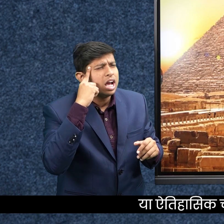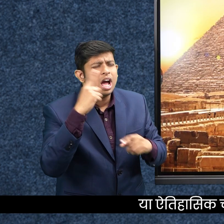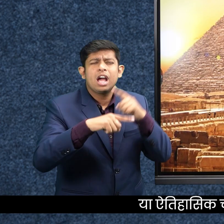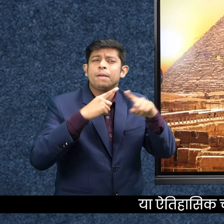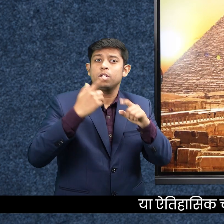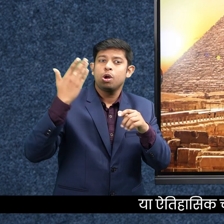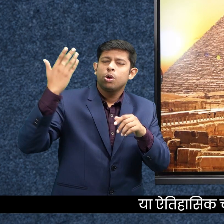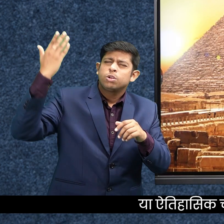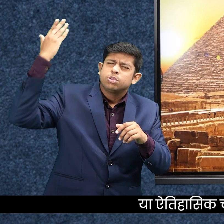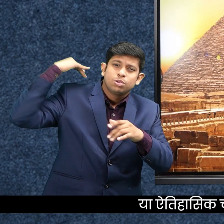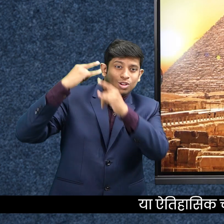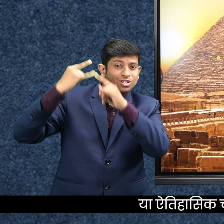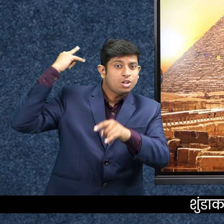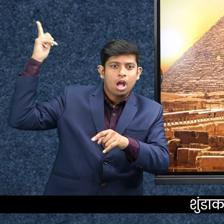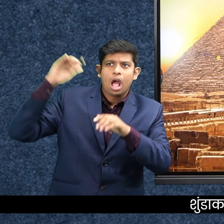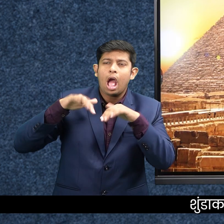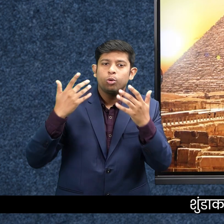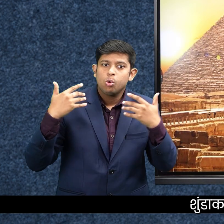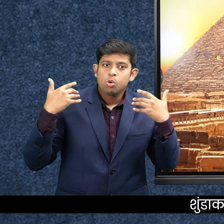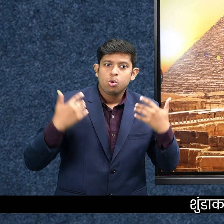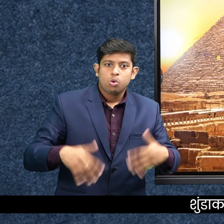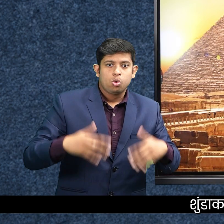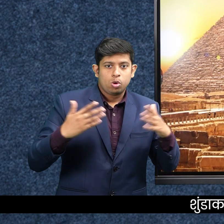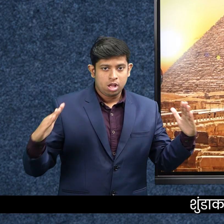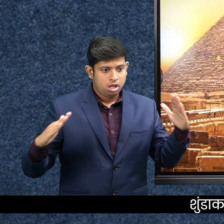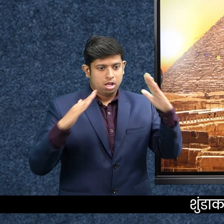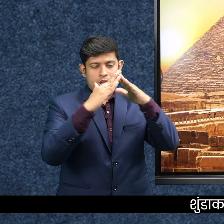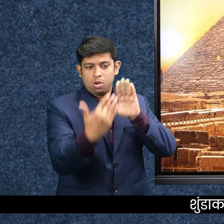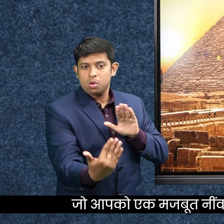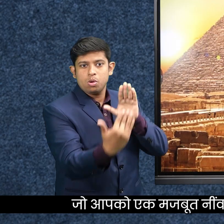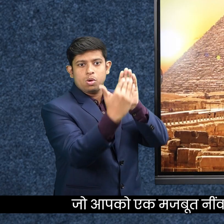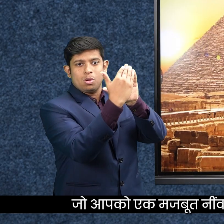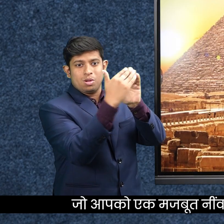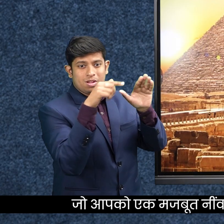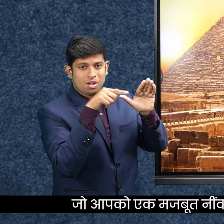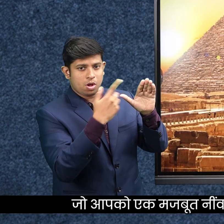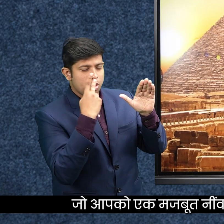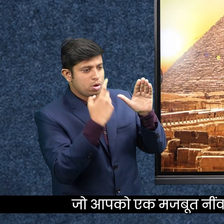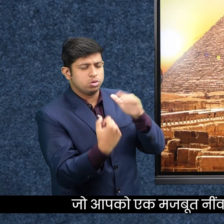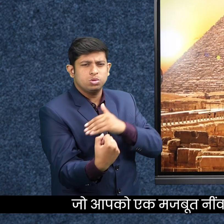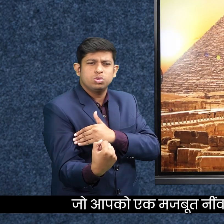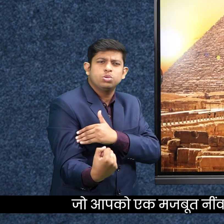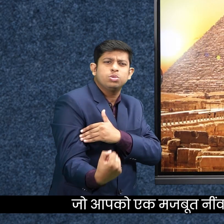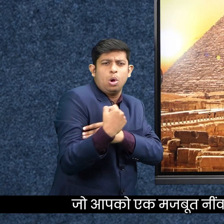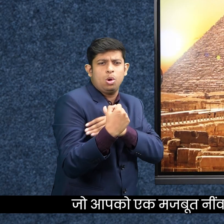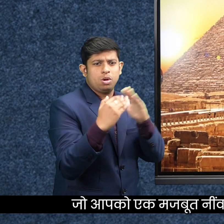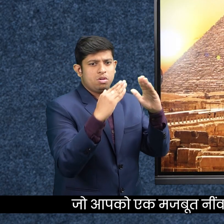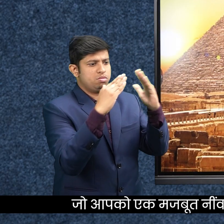चमत्कारों के बारे में सोच रहे हैं, शुंडाकार स्तंभ वह आकार है जो आपको एक मजबूत नींव से